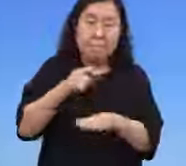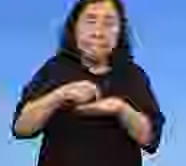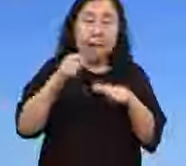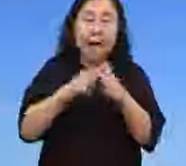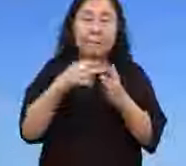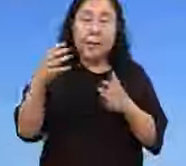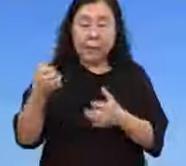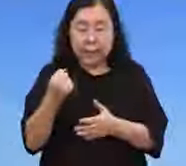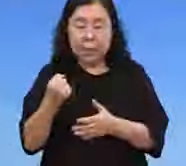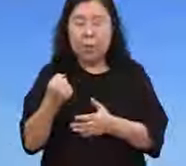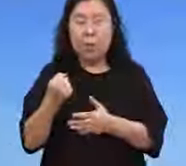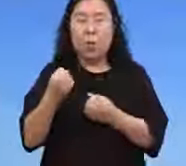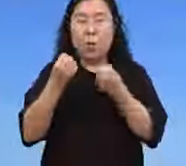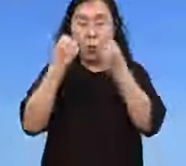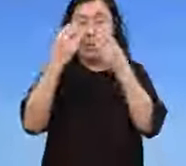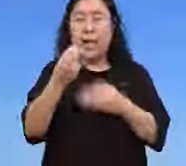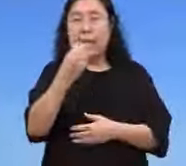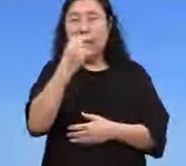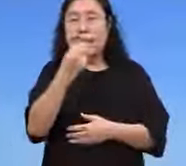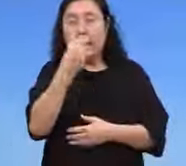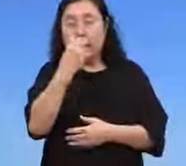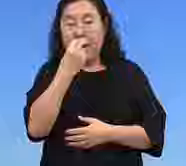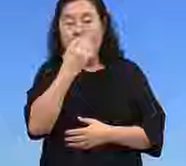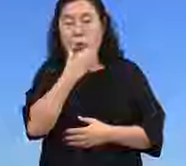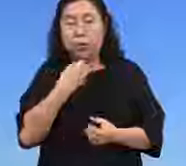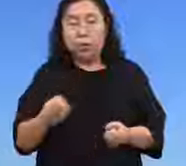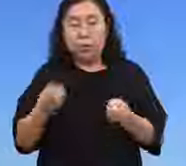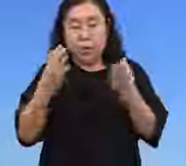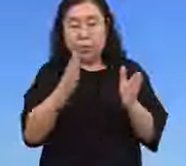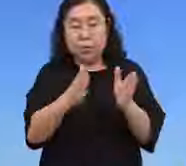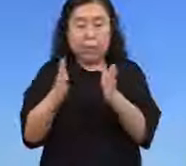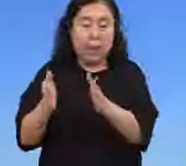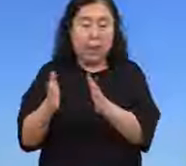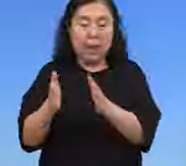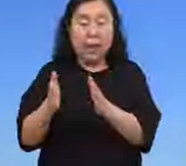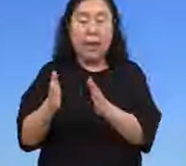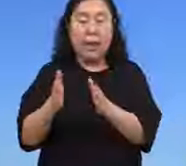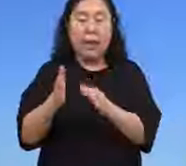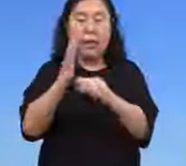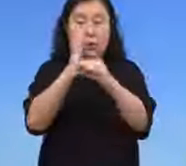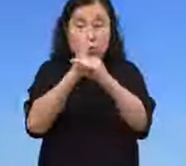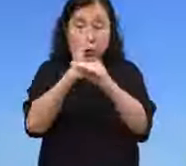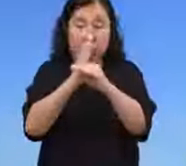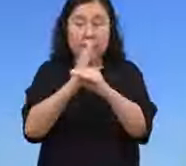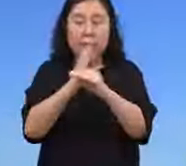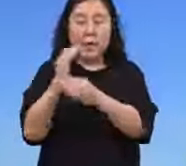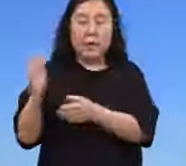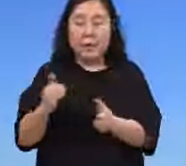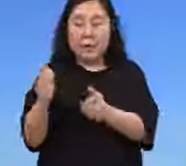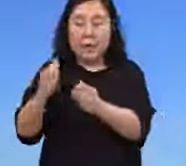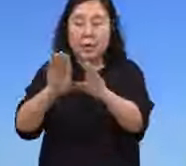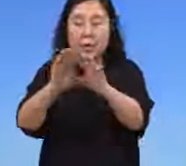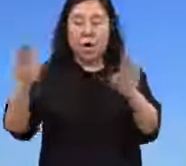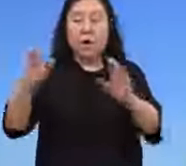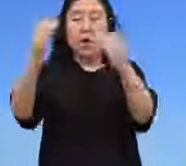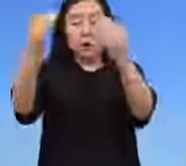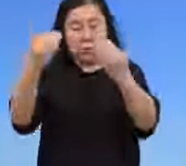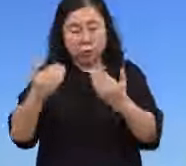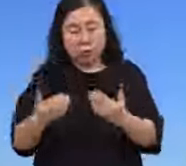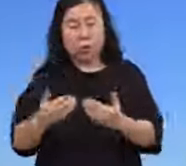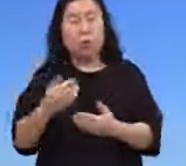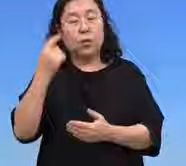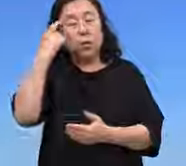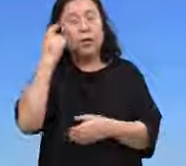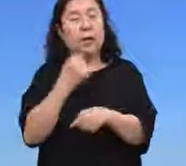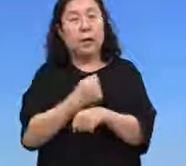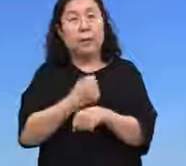가지고 새생명 축제를 준비하다가 보면은 길이 다 보인다고 생각합니다. 예를 들어서 참 아버지가 하나님 앞으로 오기를 원하시는